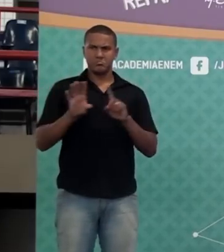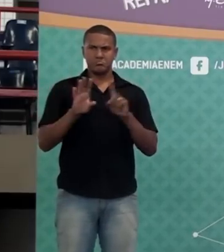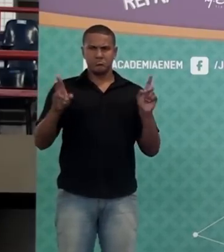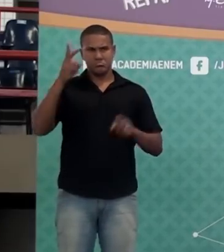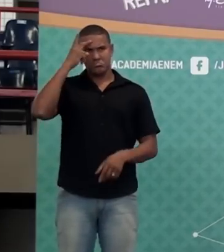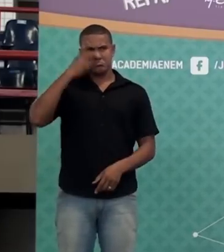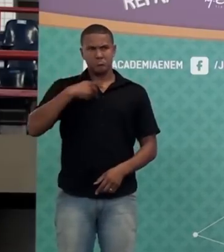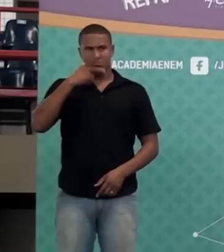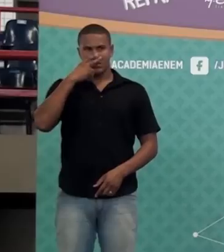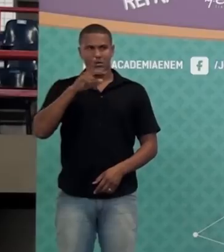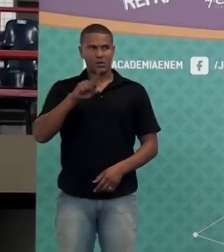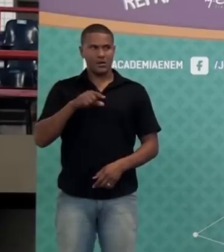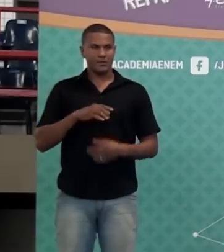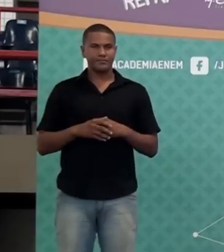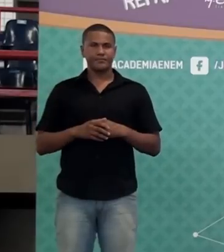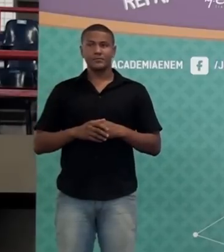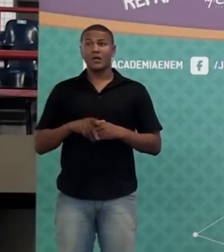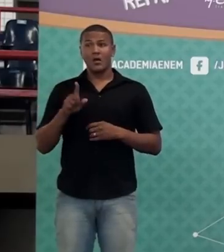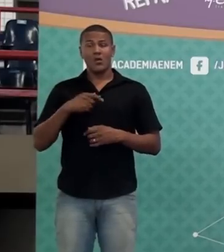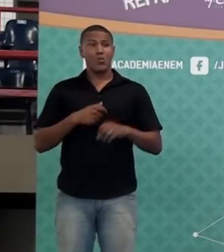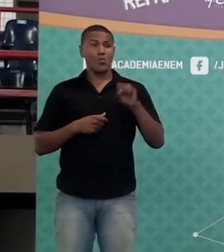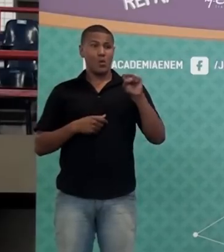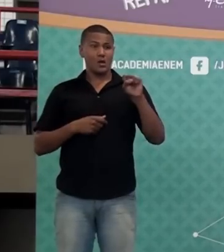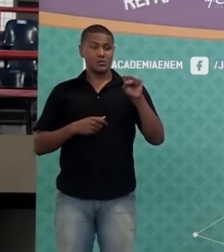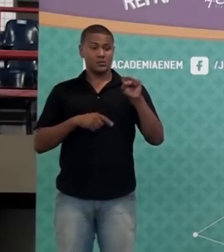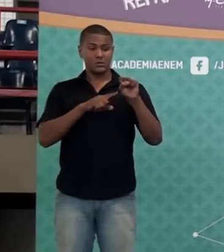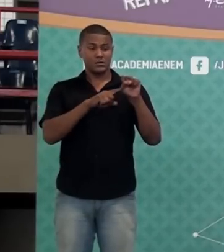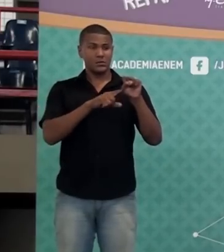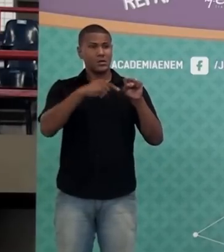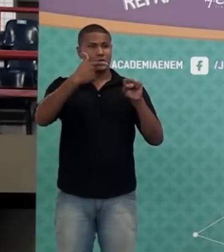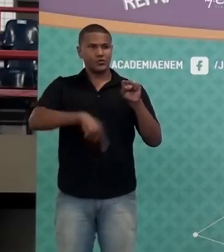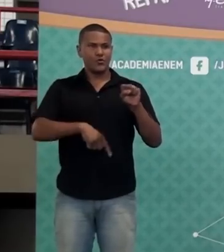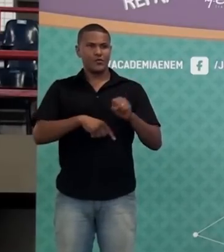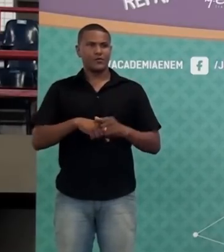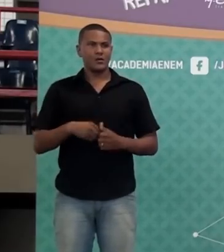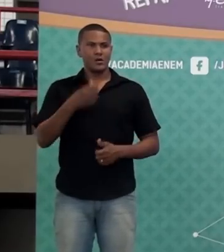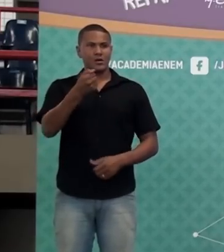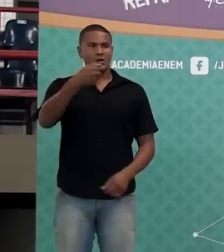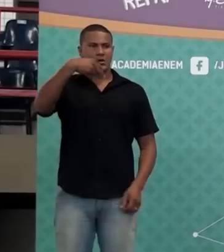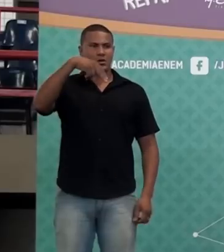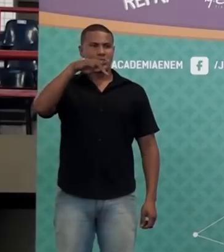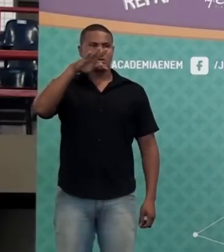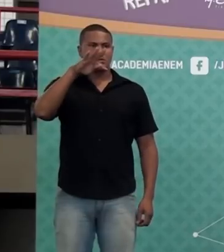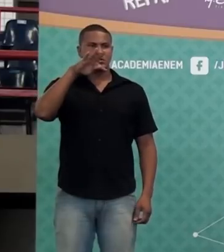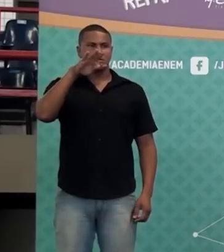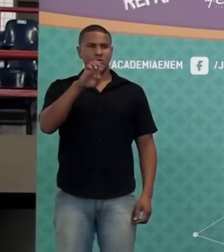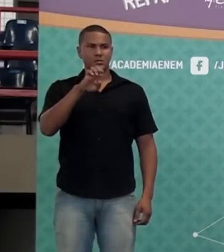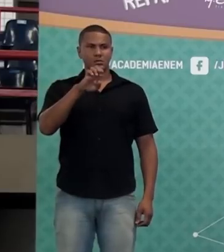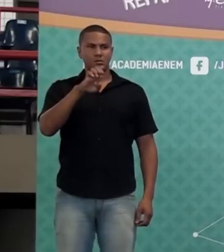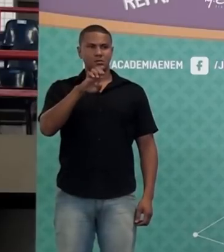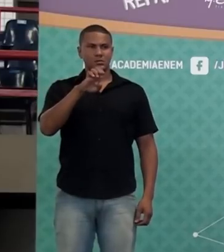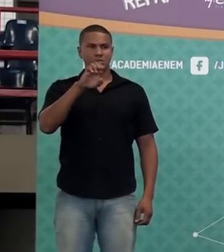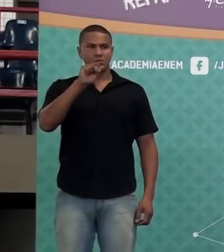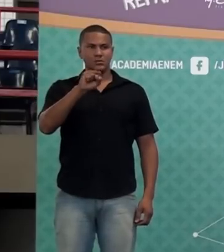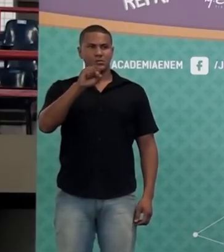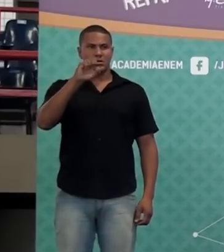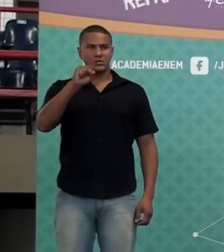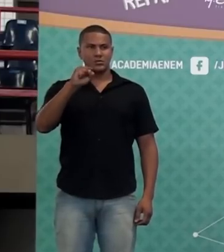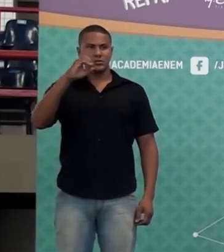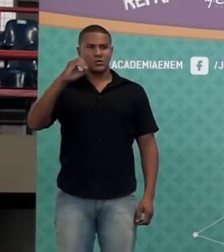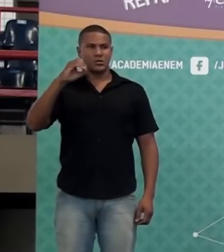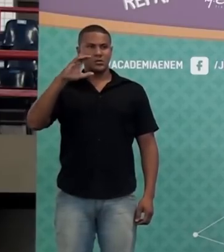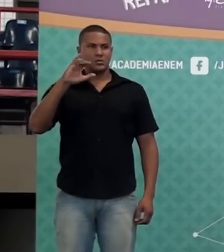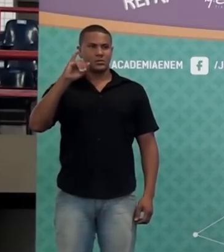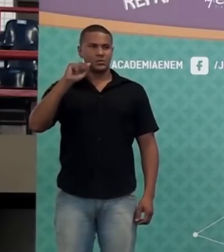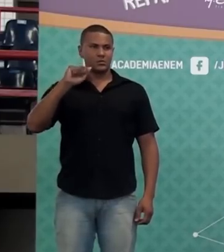O S dobra. Antissocial. São com duas consoantes sem o hífen. Só